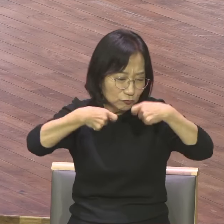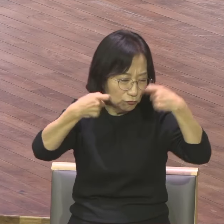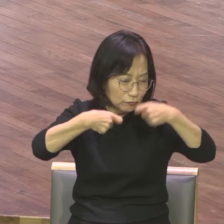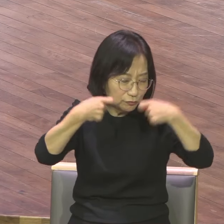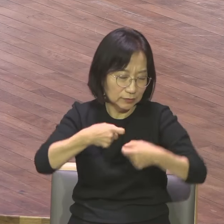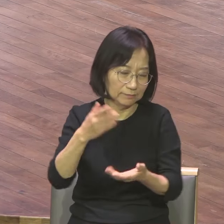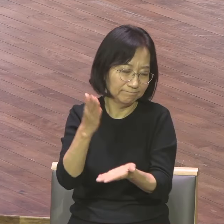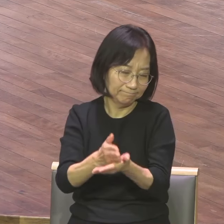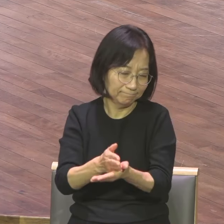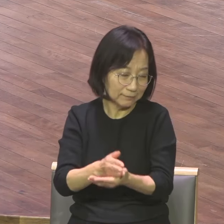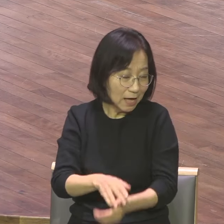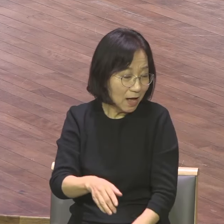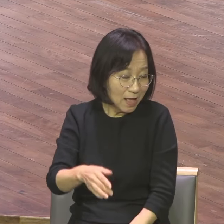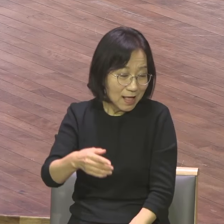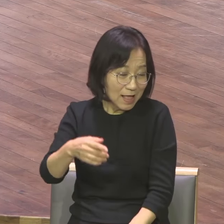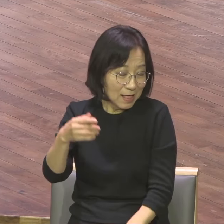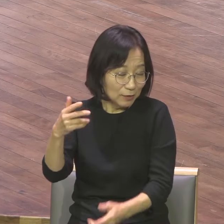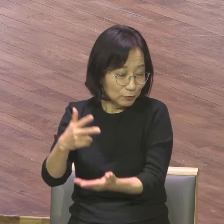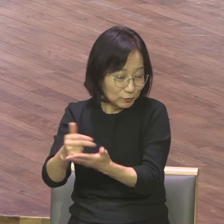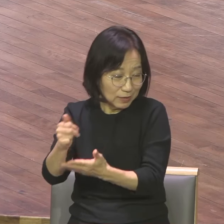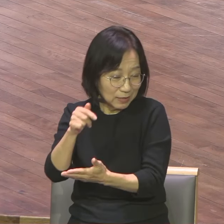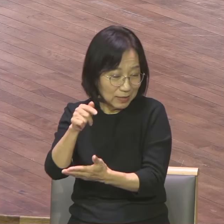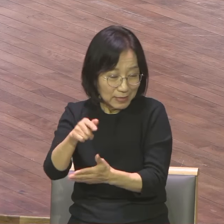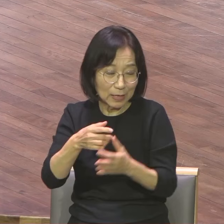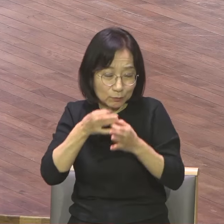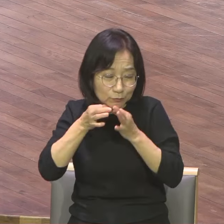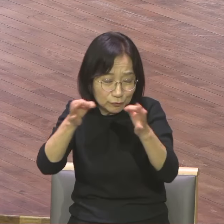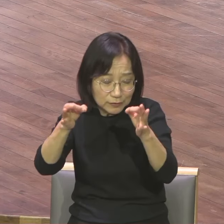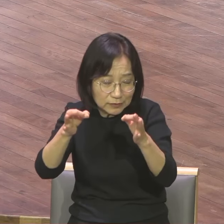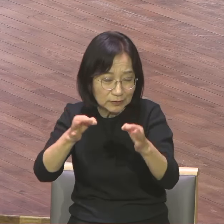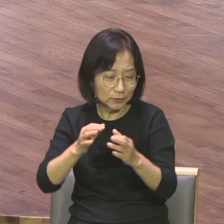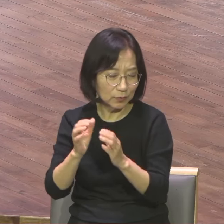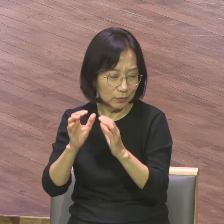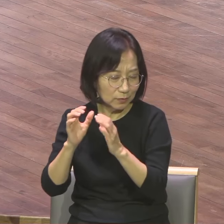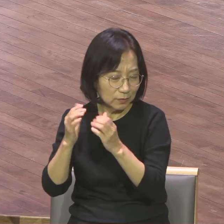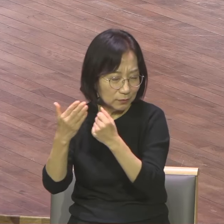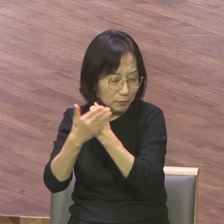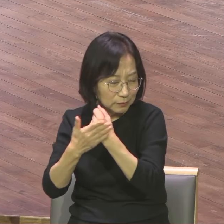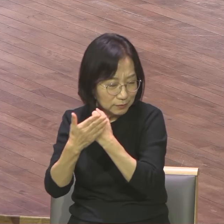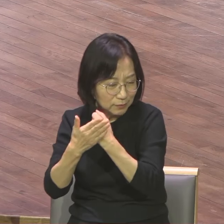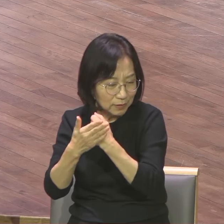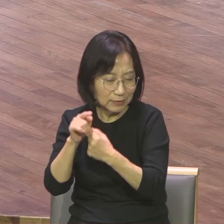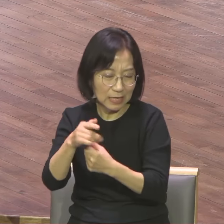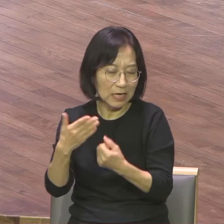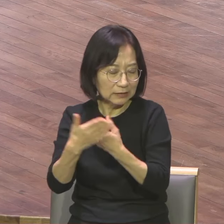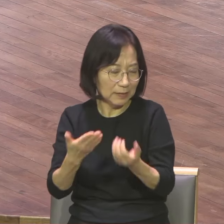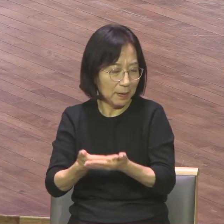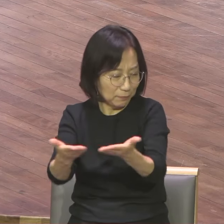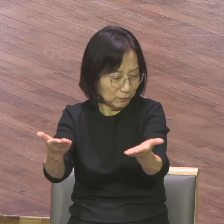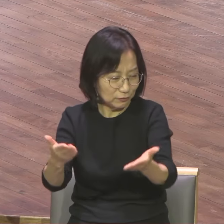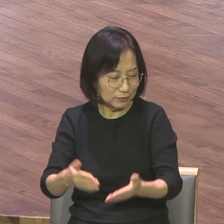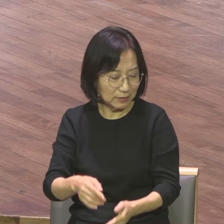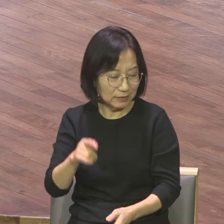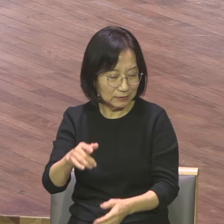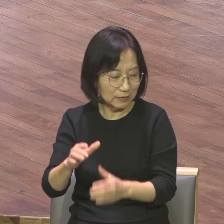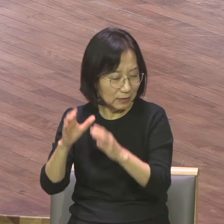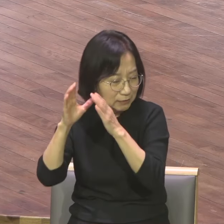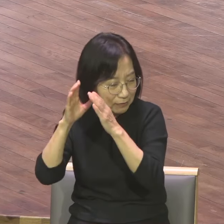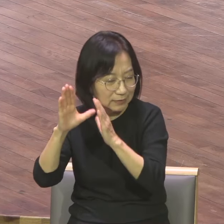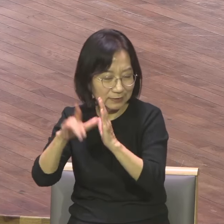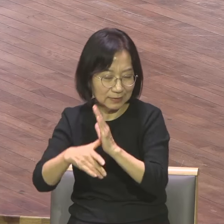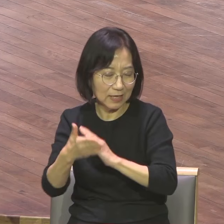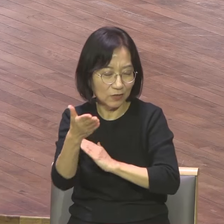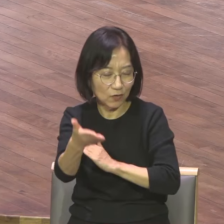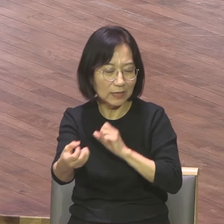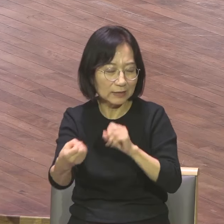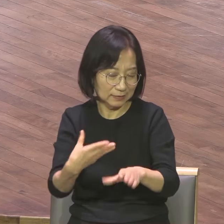너는 다시 통곡하지 아니할 것이라. 그가 내 부르짖는 소리로 말미암아 내게 은혜를 베푸시되 그가 들으실